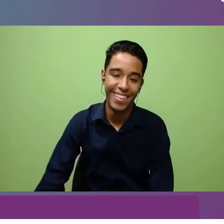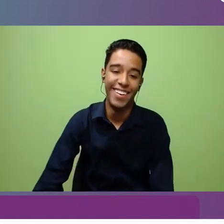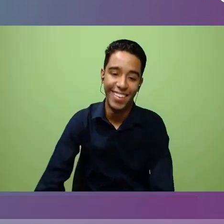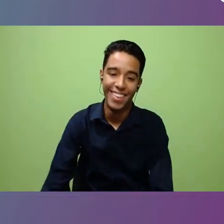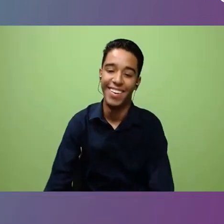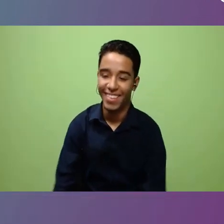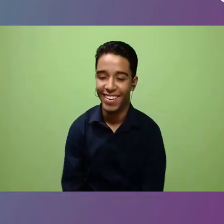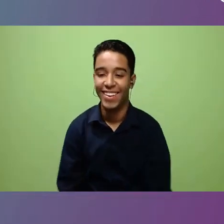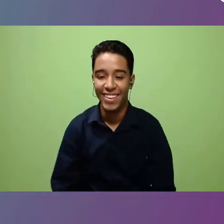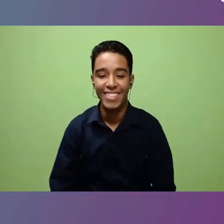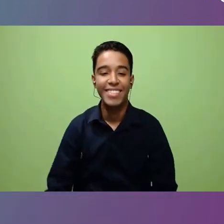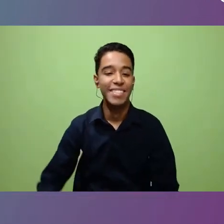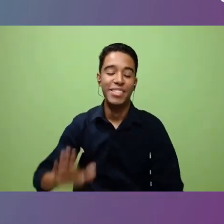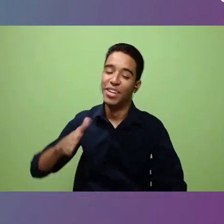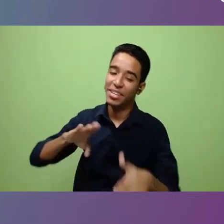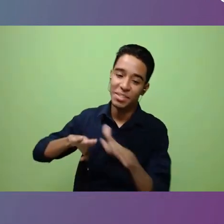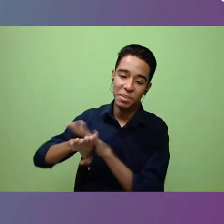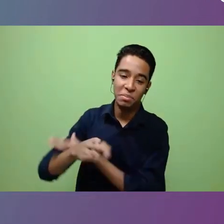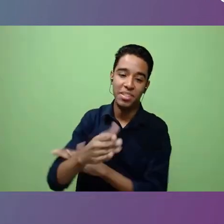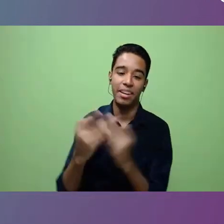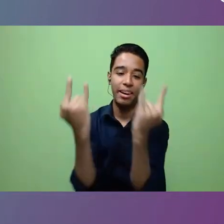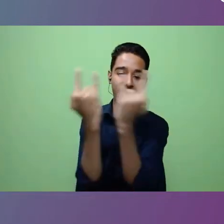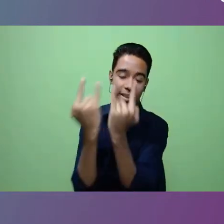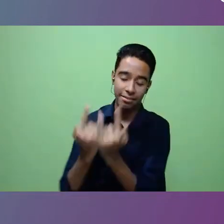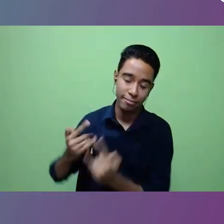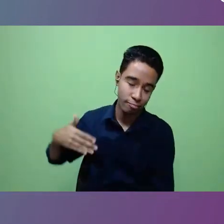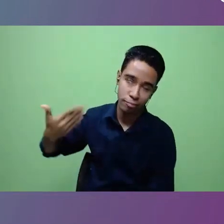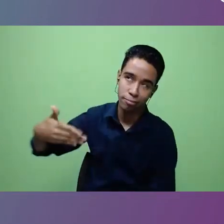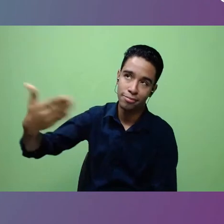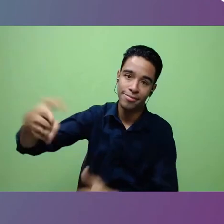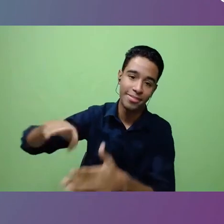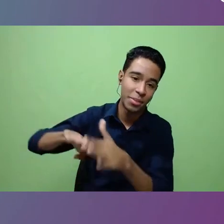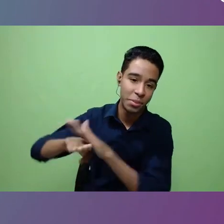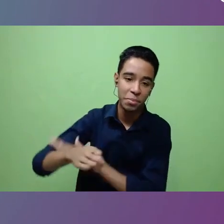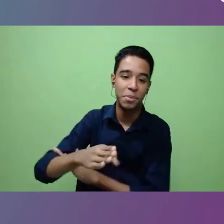Aí, tá vendo? Já acostumou. Eu sou meio doido, tem hora.